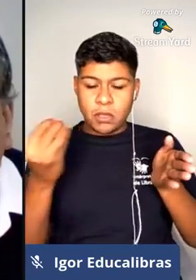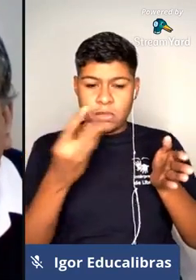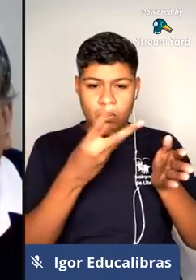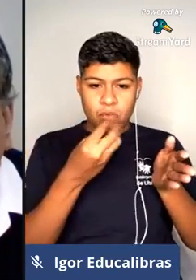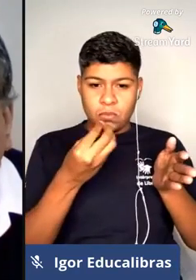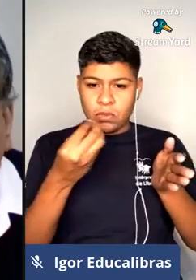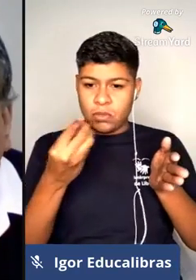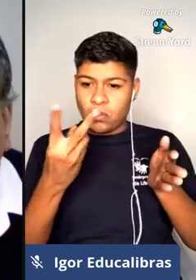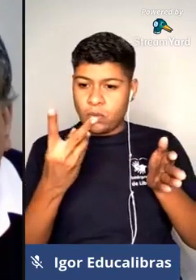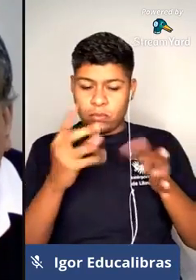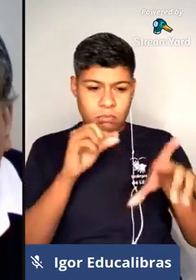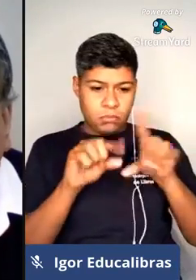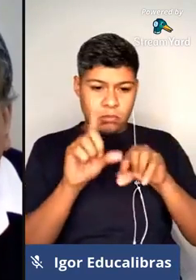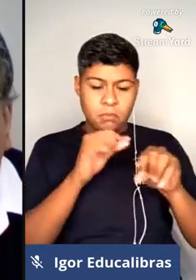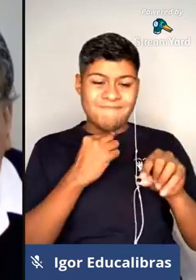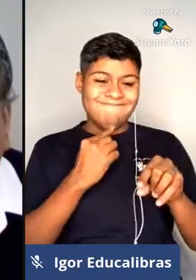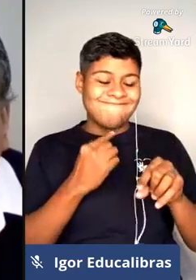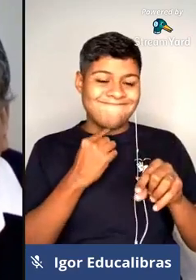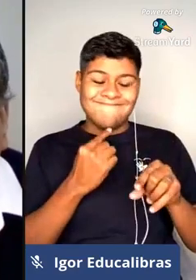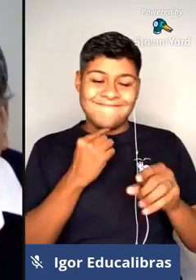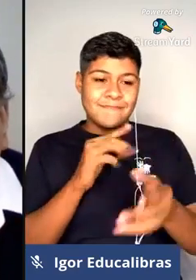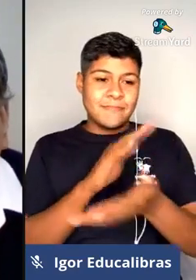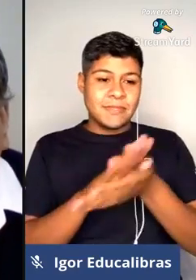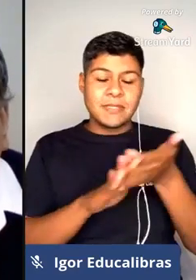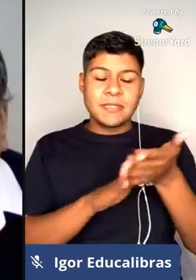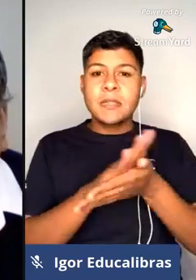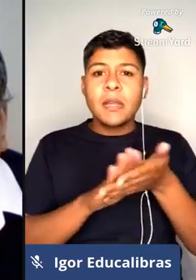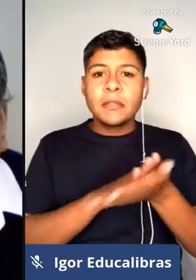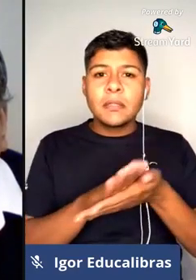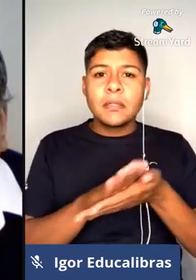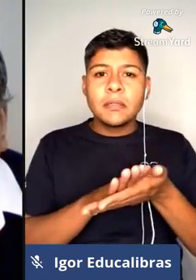não se decide assim num toque de caixa, né,